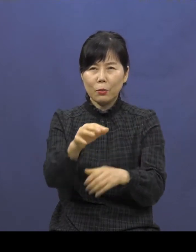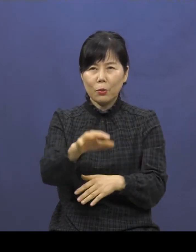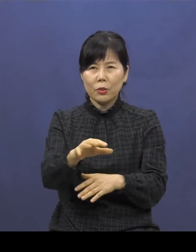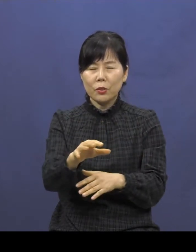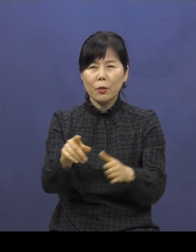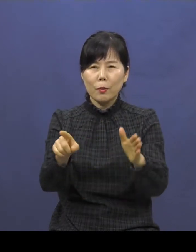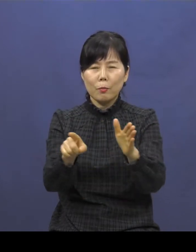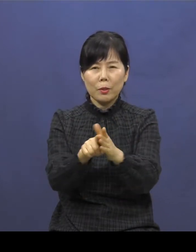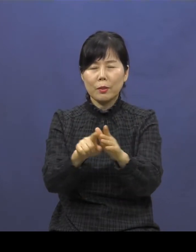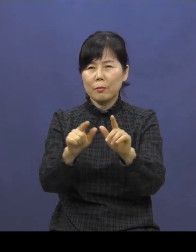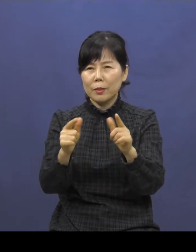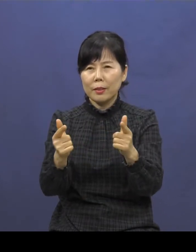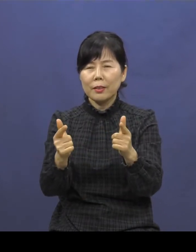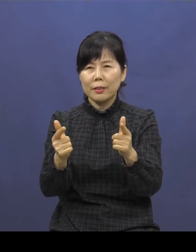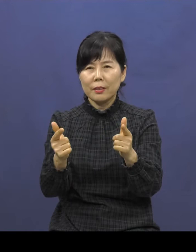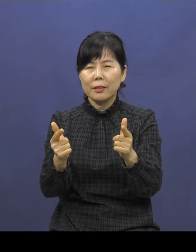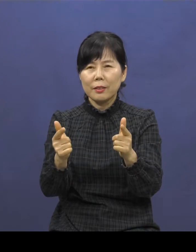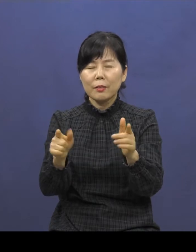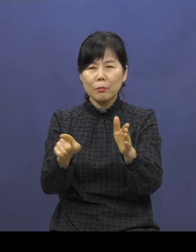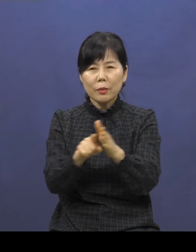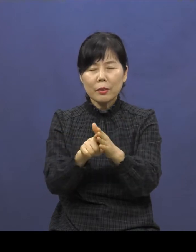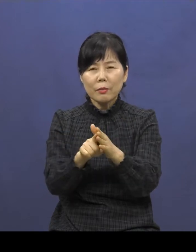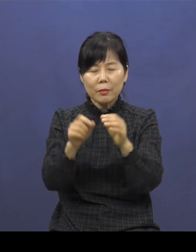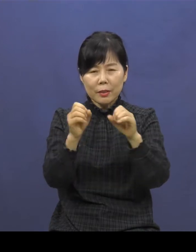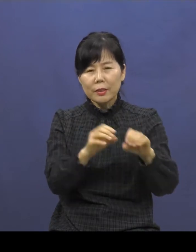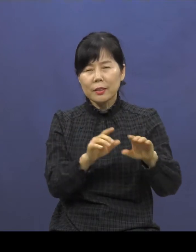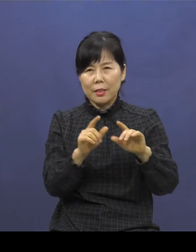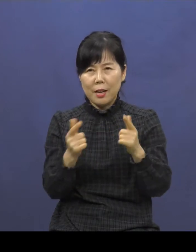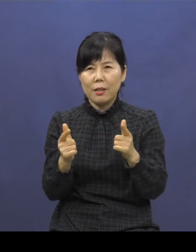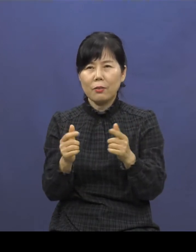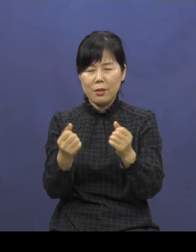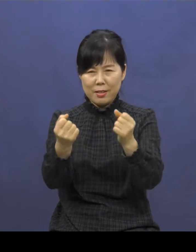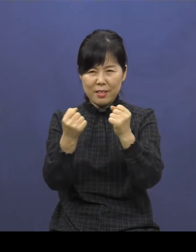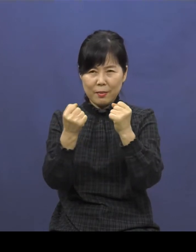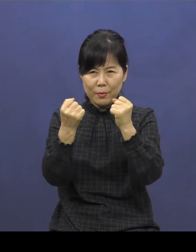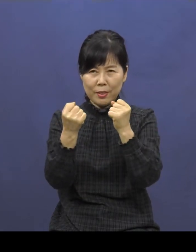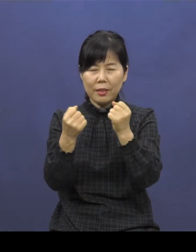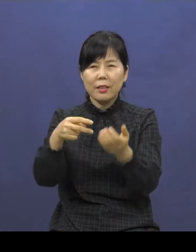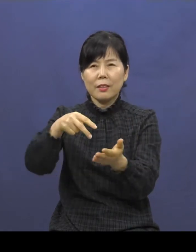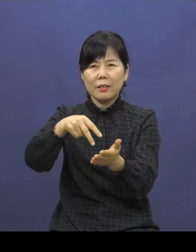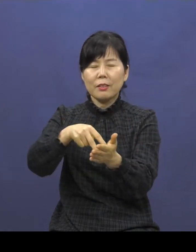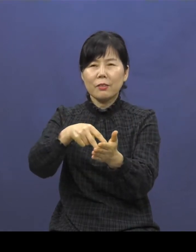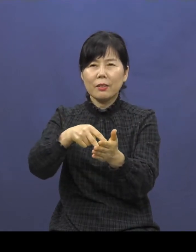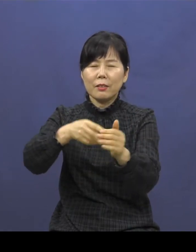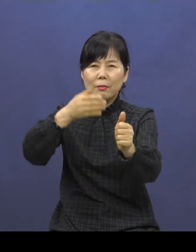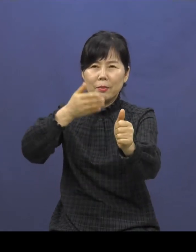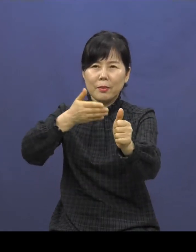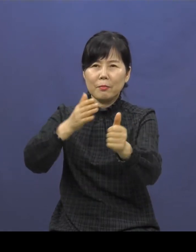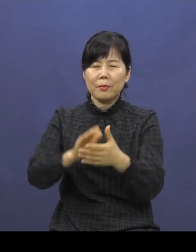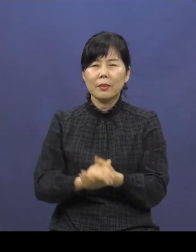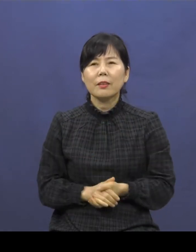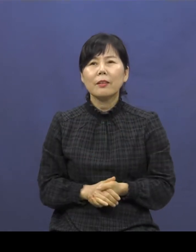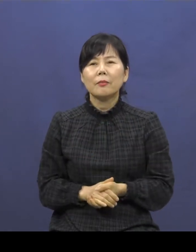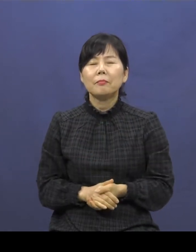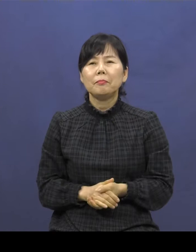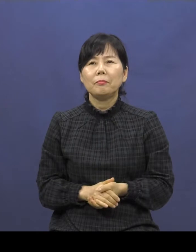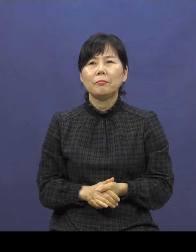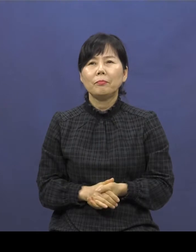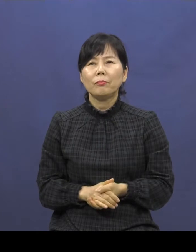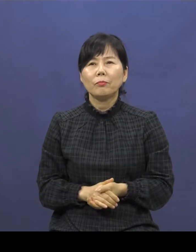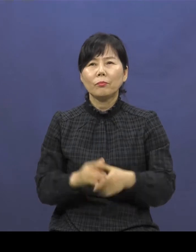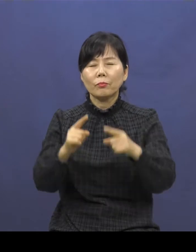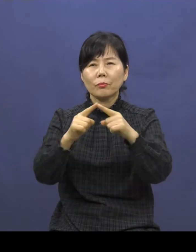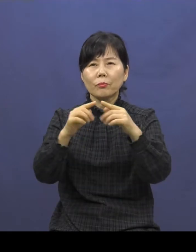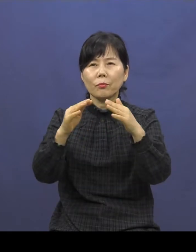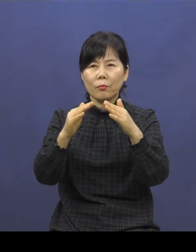잃지 않고 더욱더 힘있게 이렇게 서 계신 줄 알고 또 그럴 수 있기를 바랍니다. 몇 가지